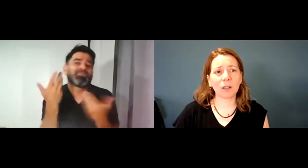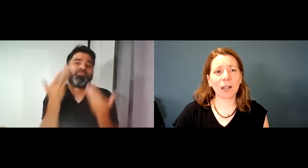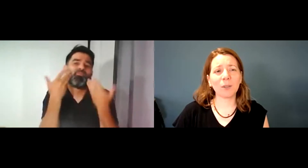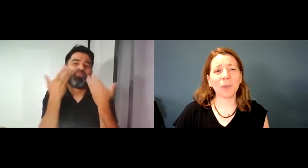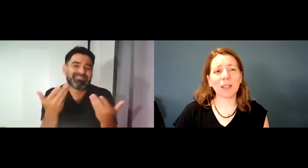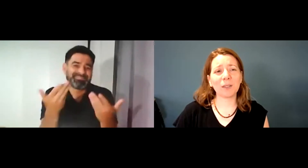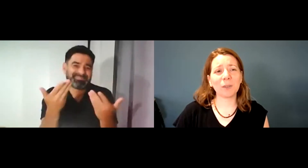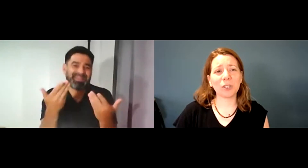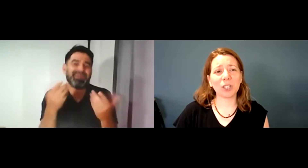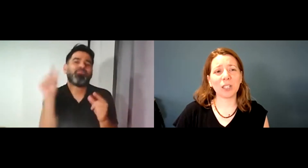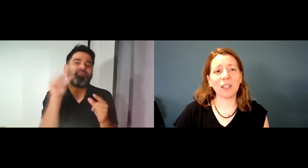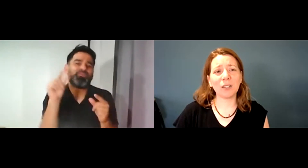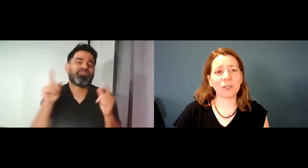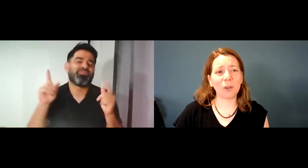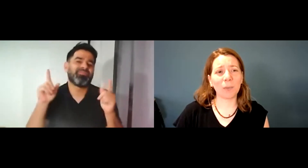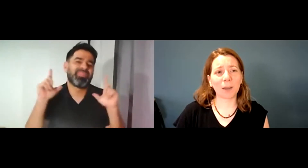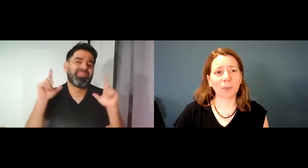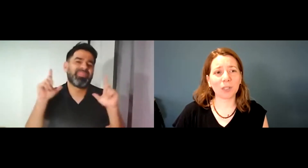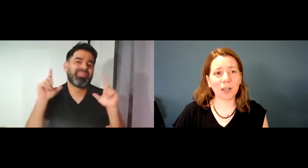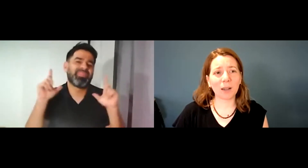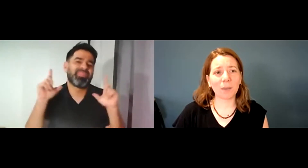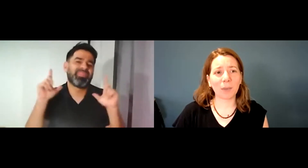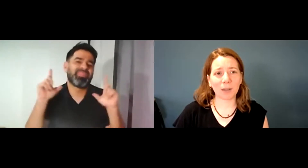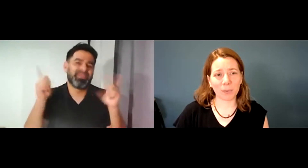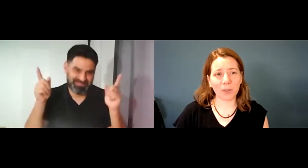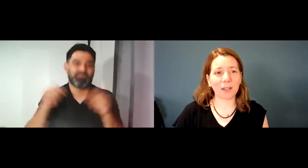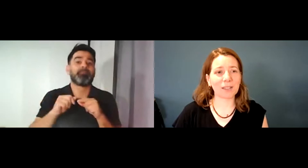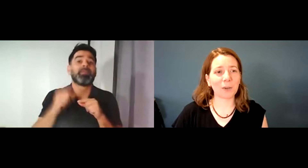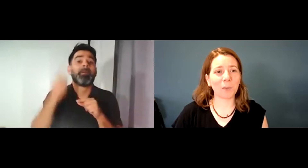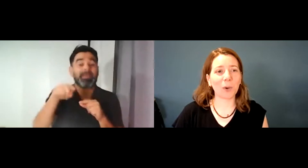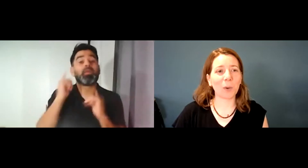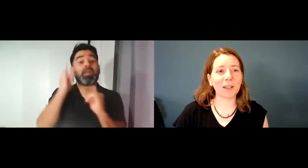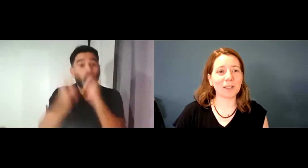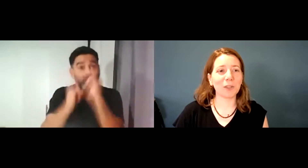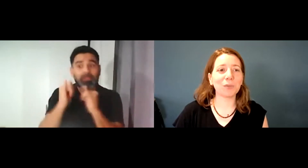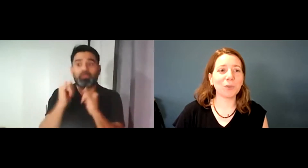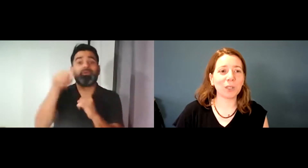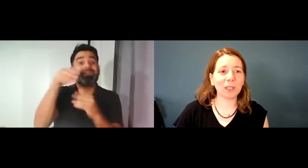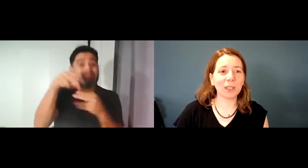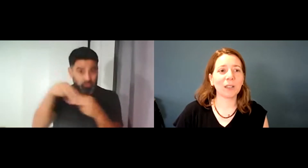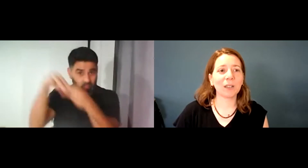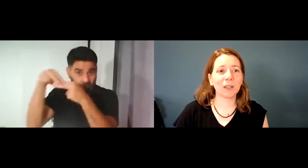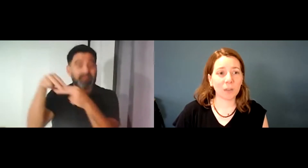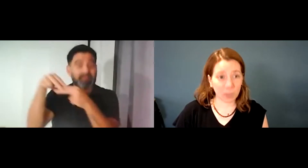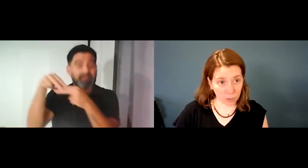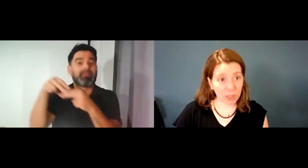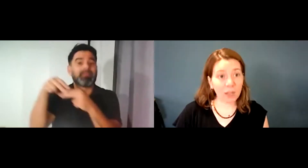Hay un pedacito muy chiquitito, solo para mostrar, para poder hacerlo un poco más de disfrute. Pero están los